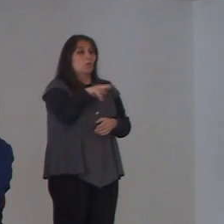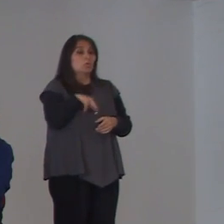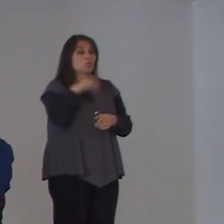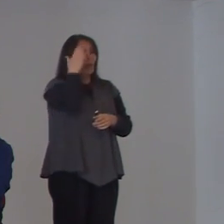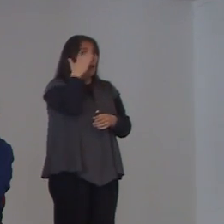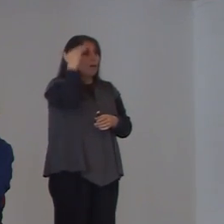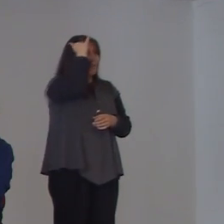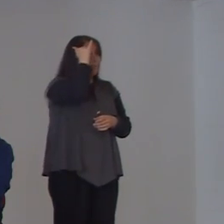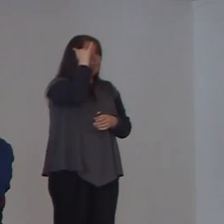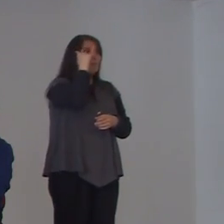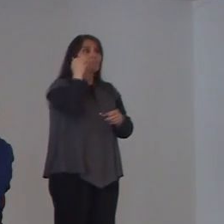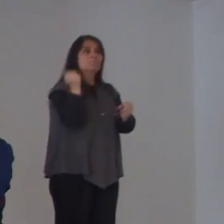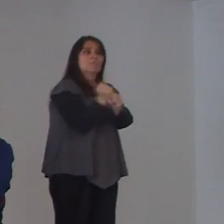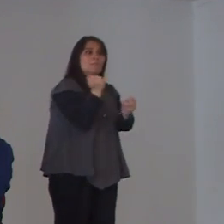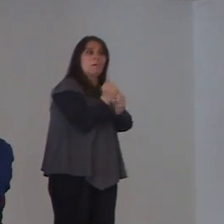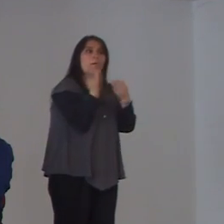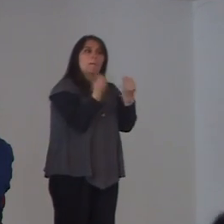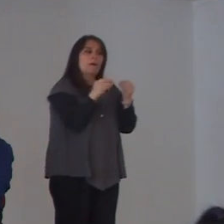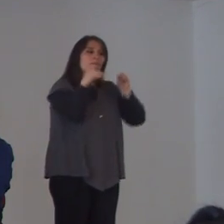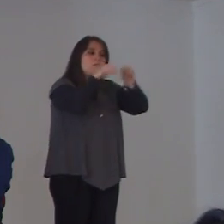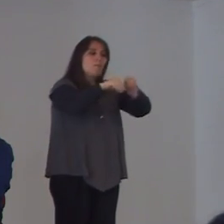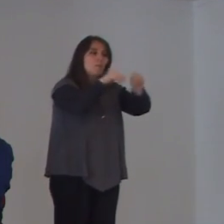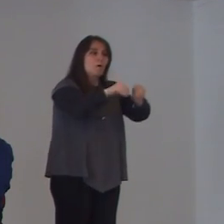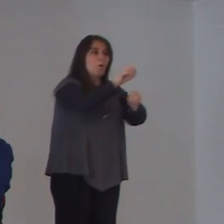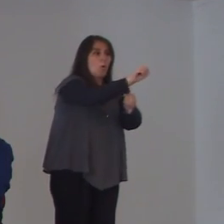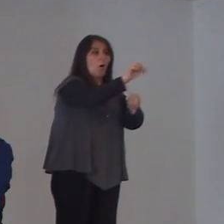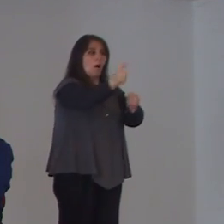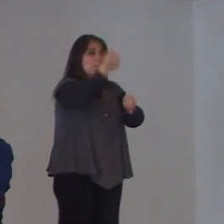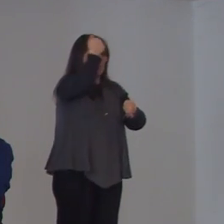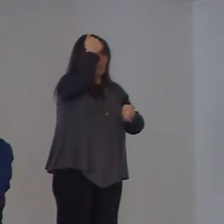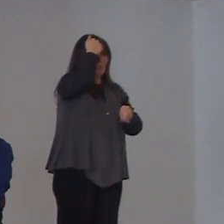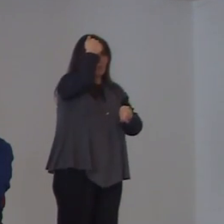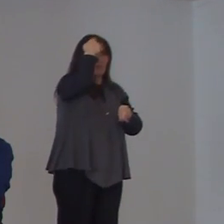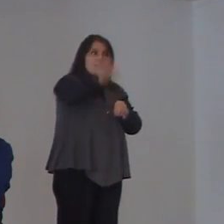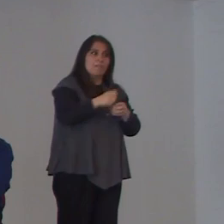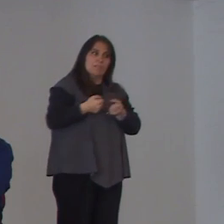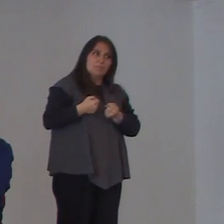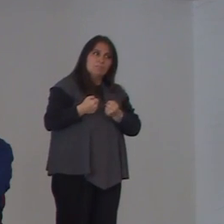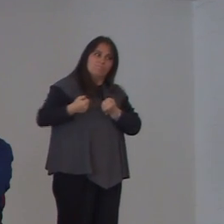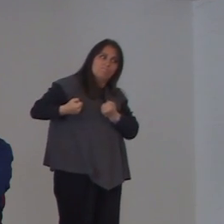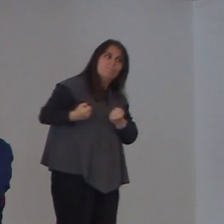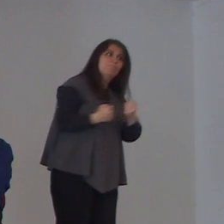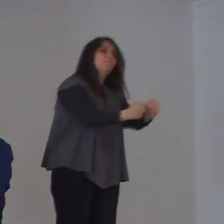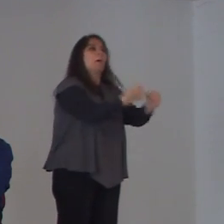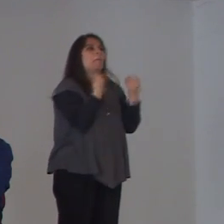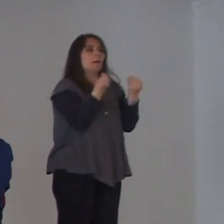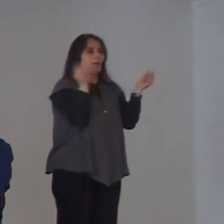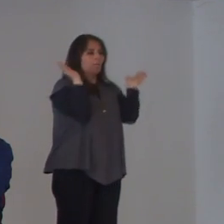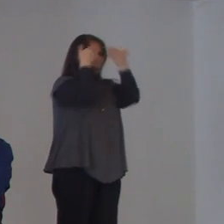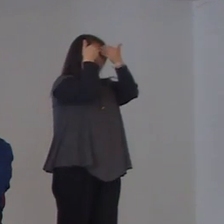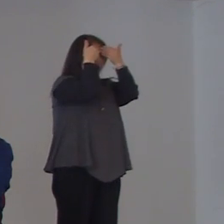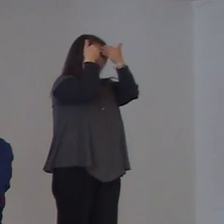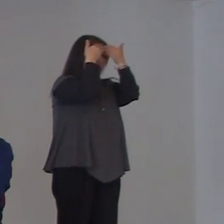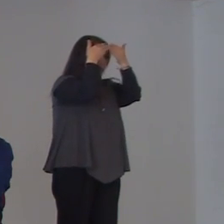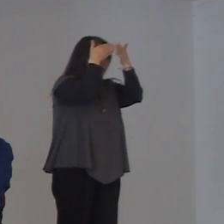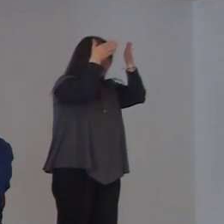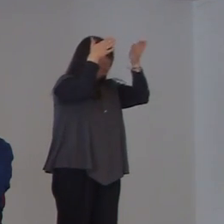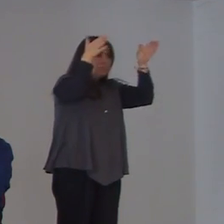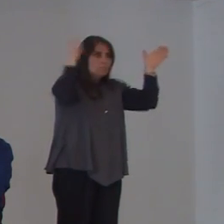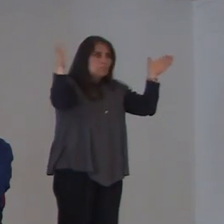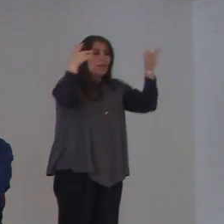de formar maestras y maestros, tenemos que hacer el esfuerzo por abrirnos mentalmente y